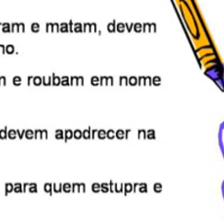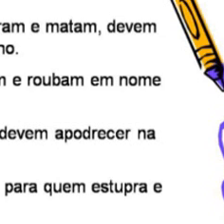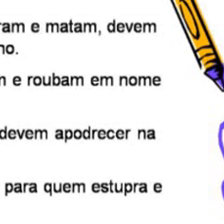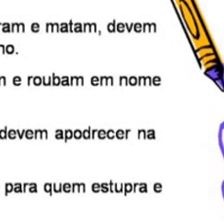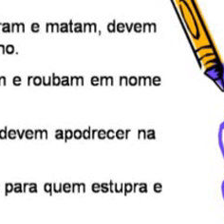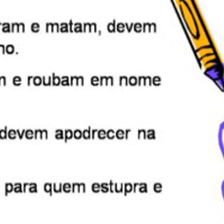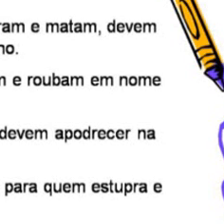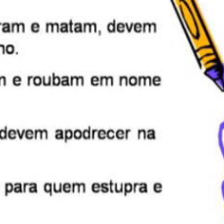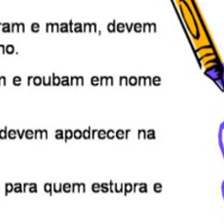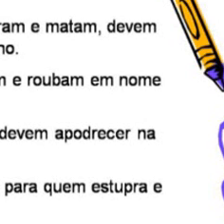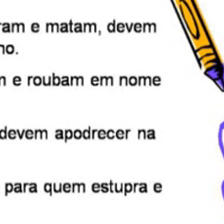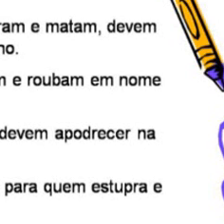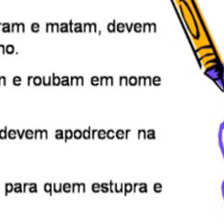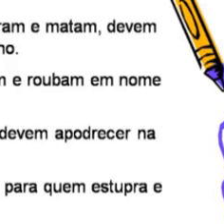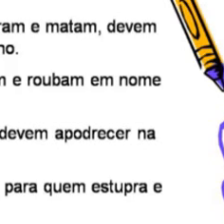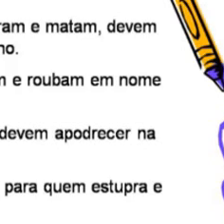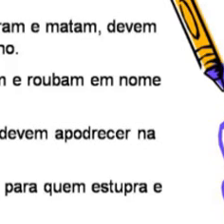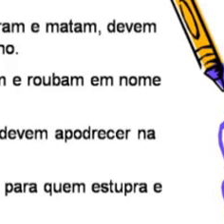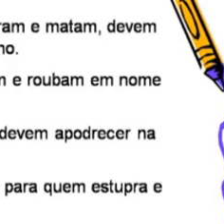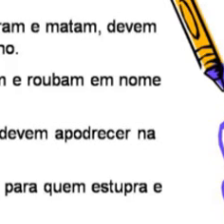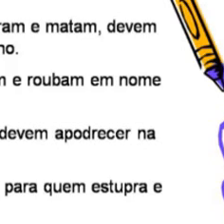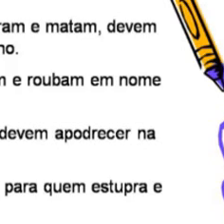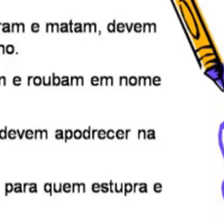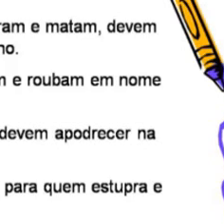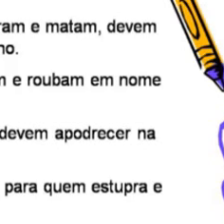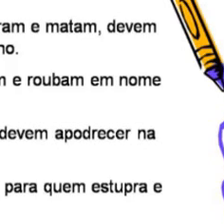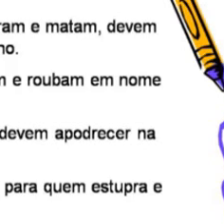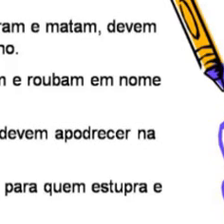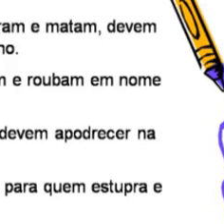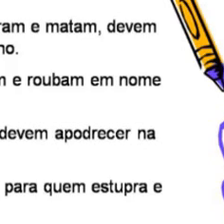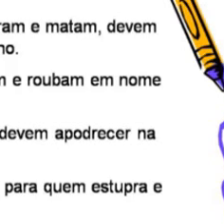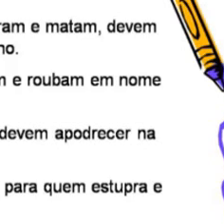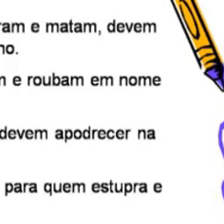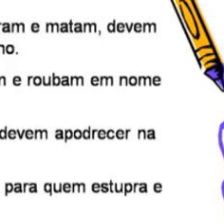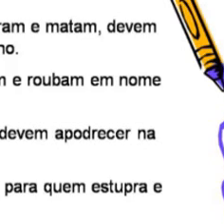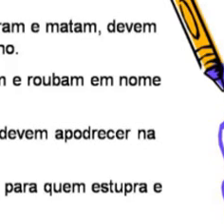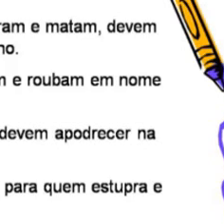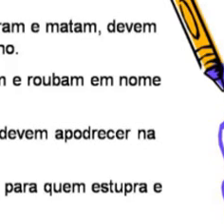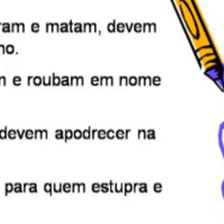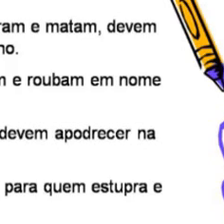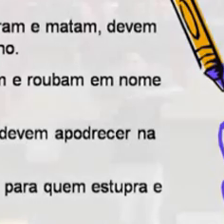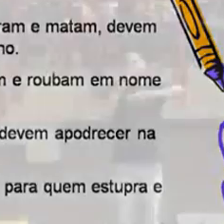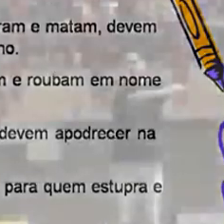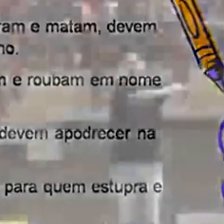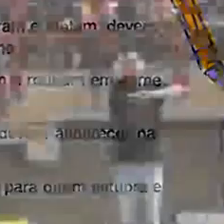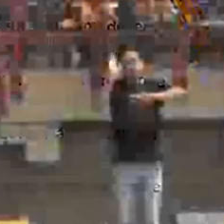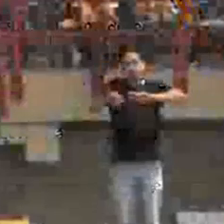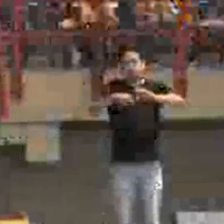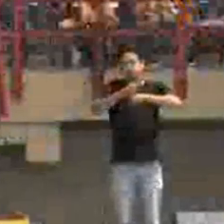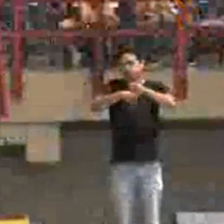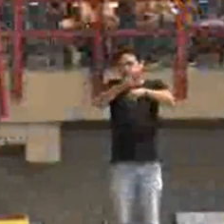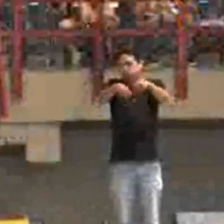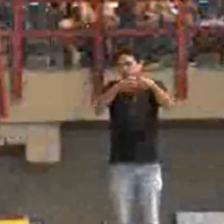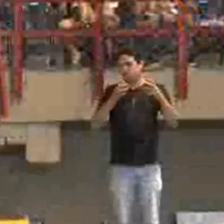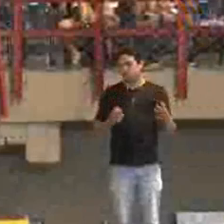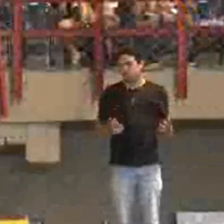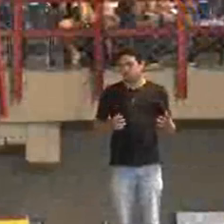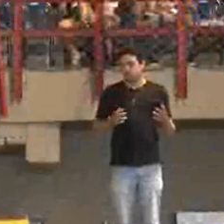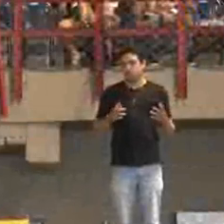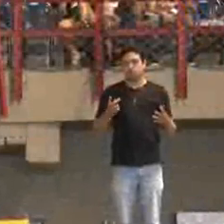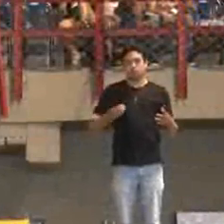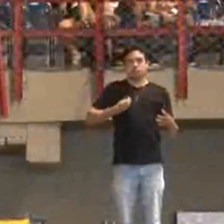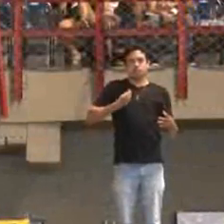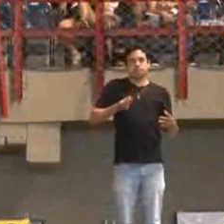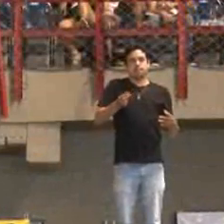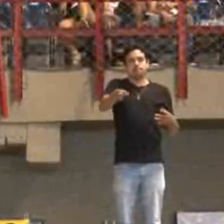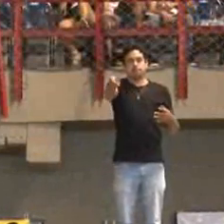Esses criminosos amaldiçoados devem apodrecer na cadeia por séculos sem fim. Eles vão ter vida